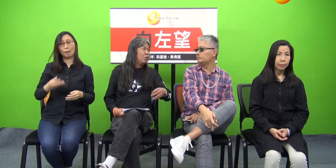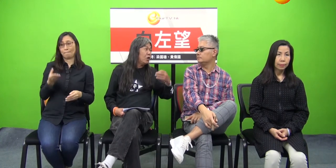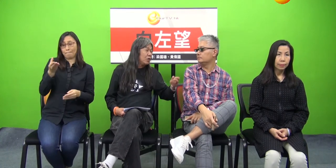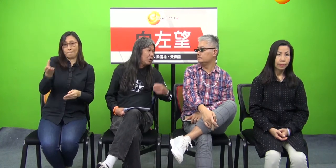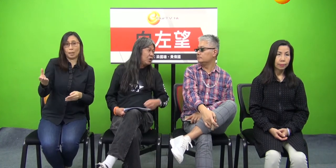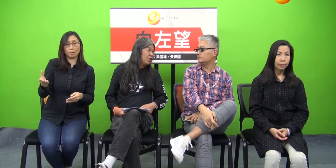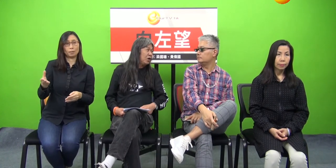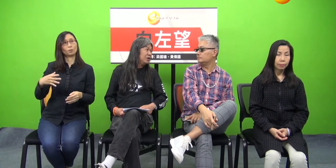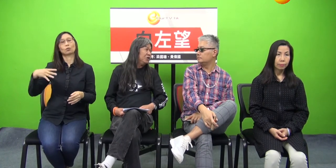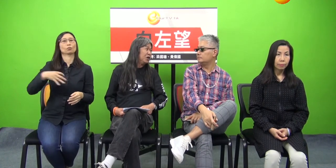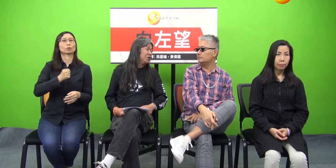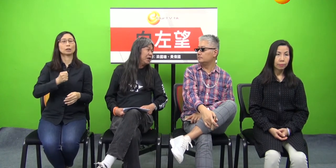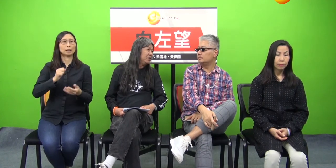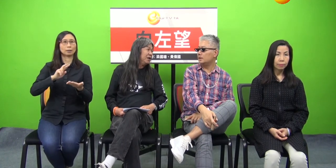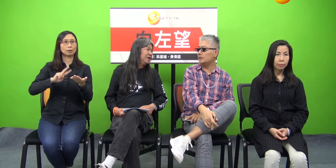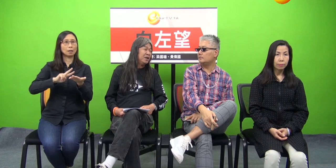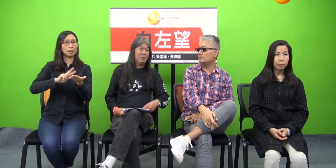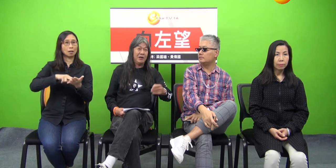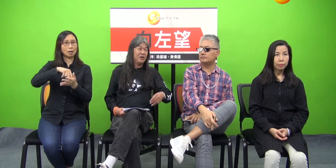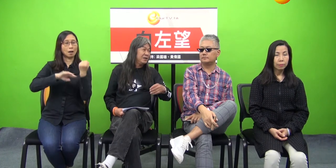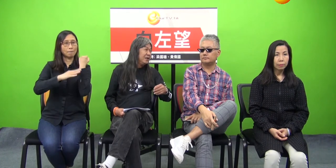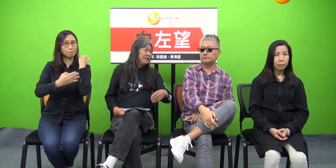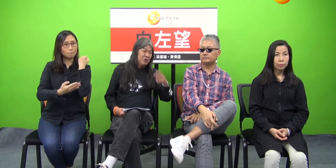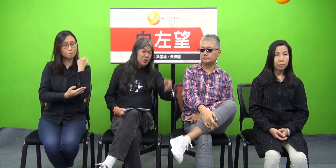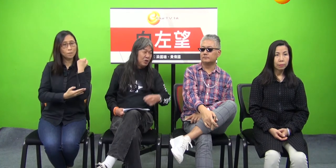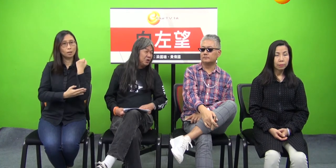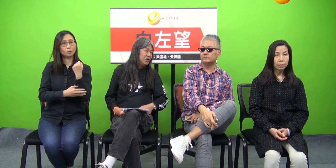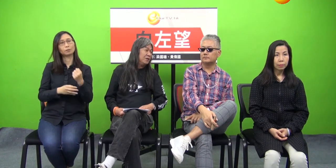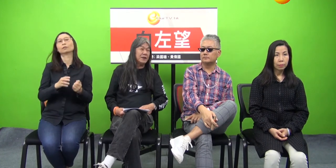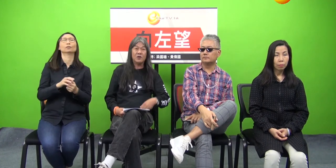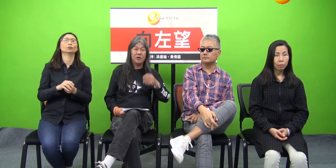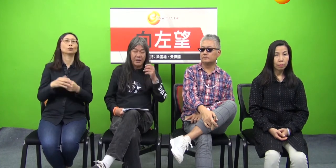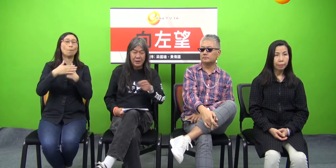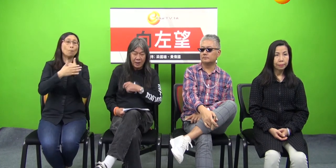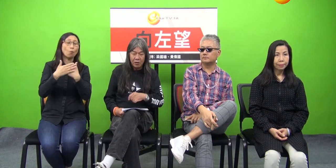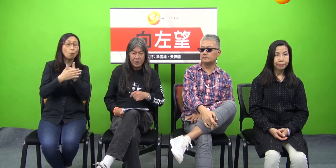保障嗰個議員嘅權利啊嘛，唔係叫佢消除嘅權利啊嘛，即係等